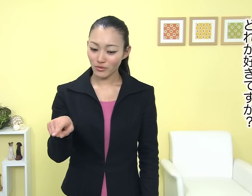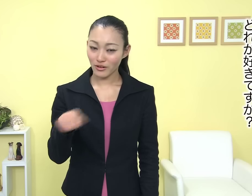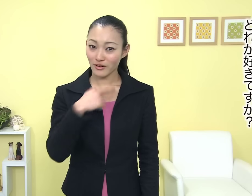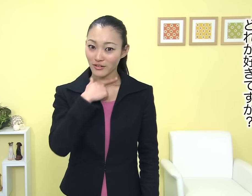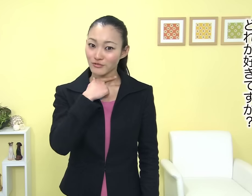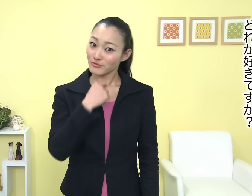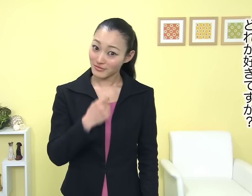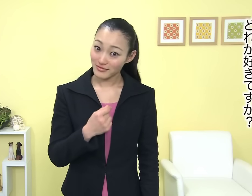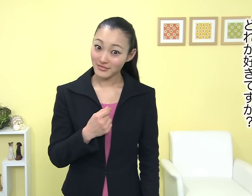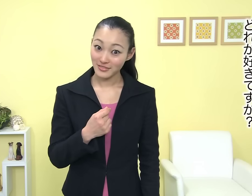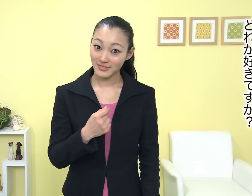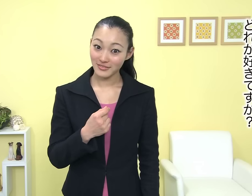どれが好きですか？